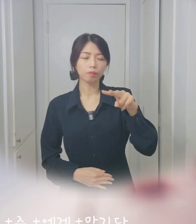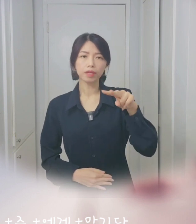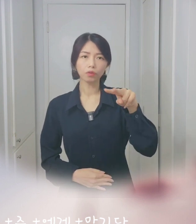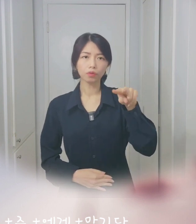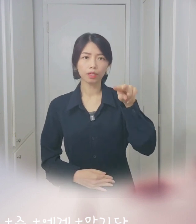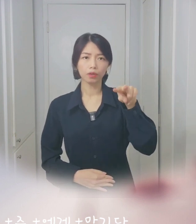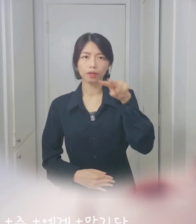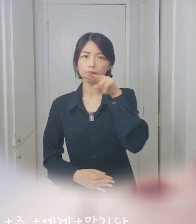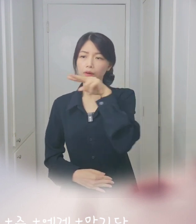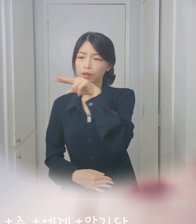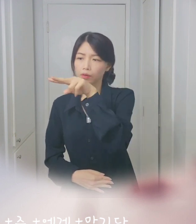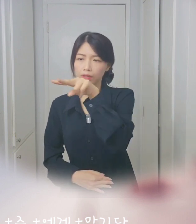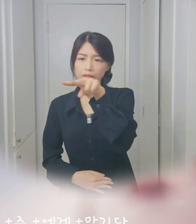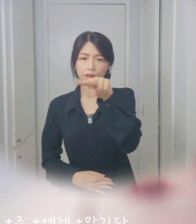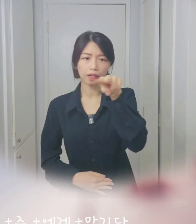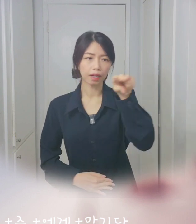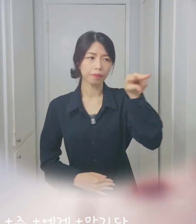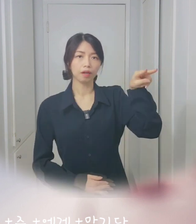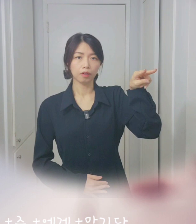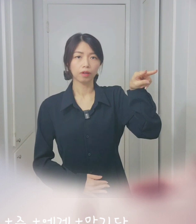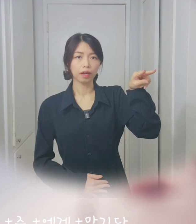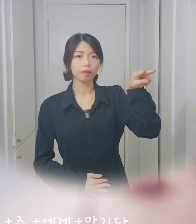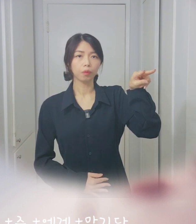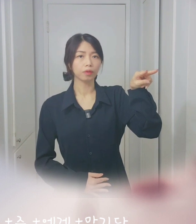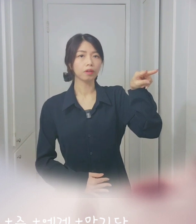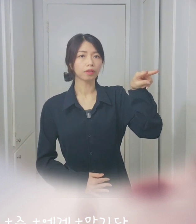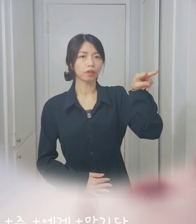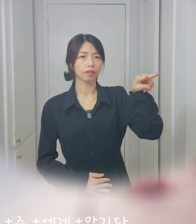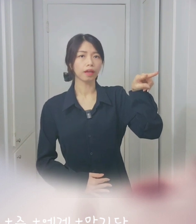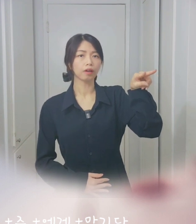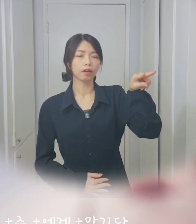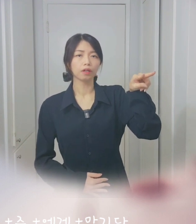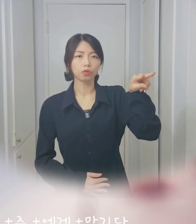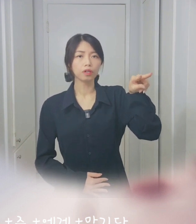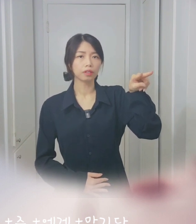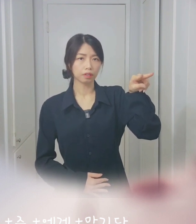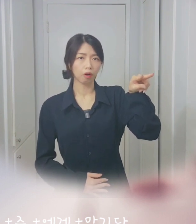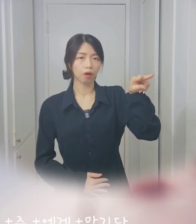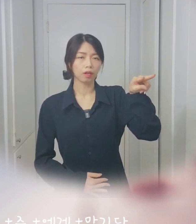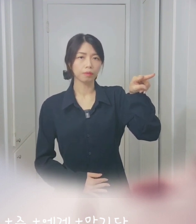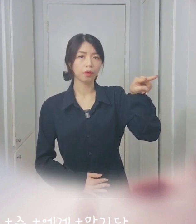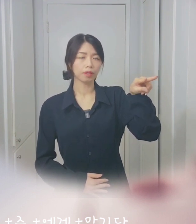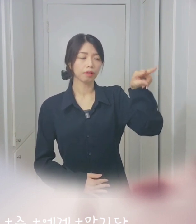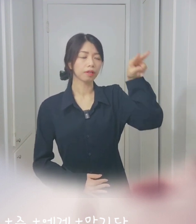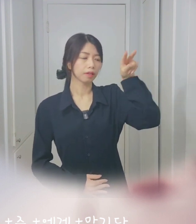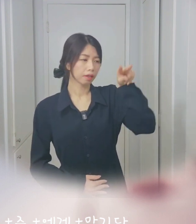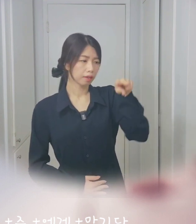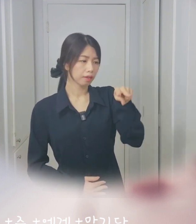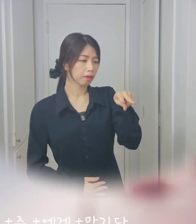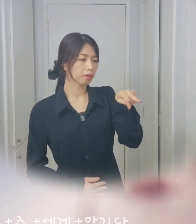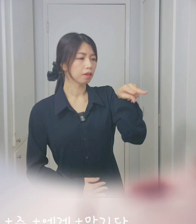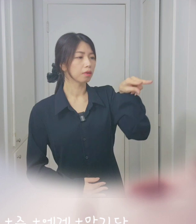검지하고 중지를 이용해서 이렇게 시선을 따라가면 이렇게 보는 형태도 있는데요. 눈을 들어 이 표현에서는